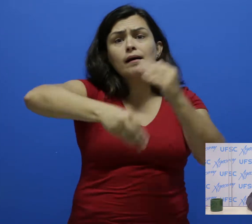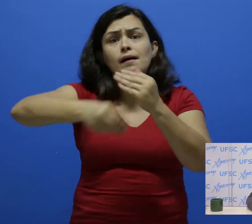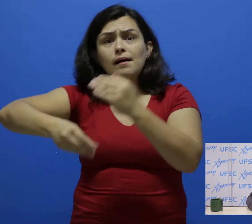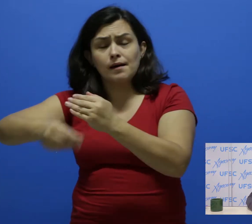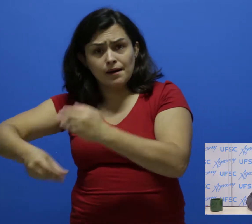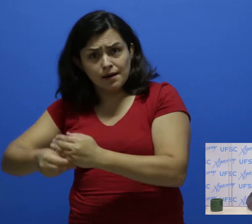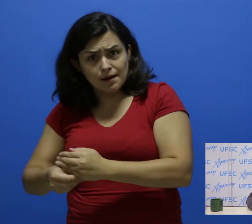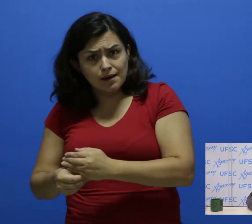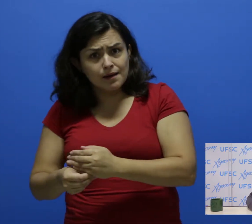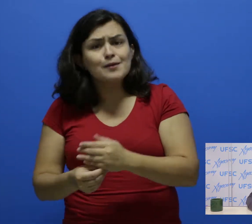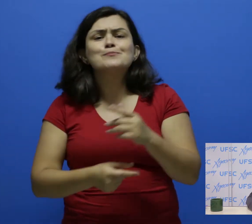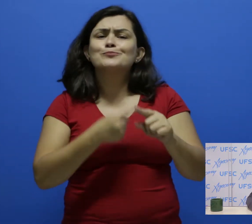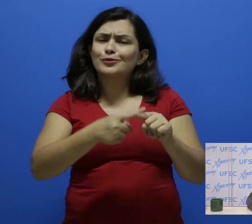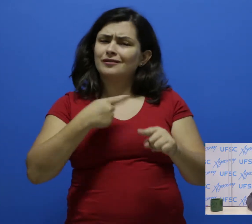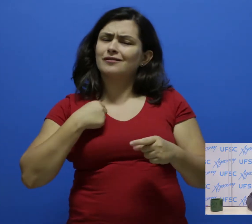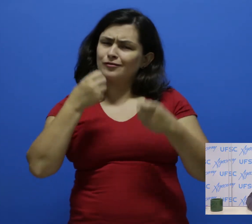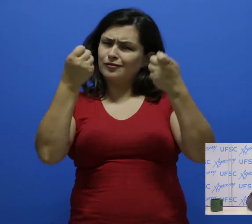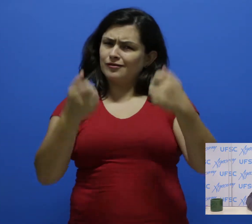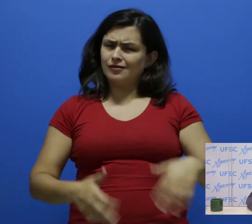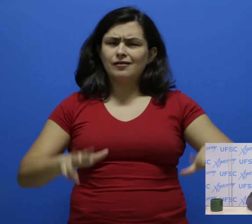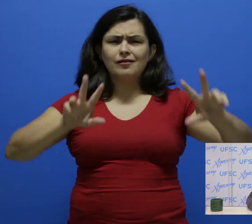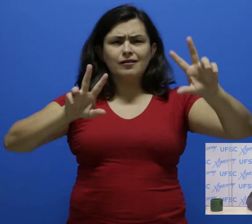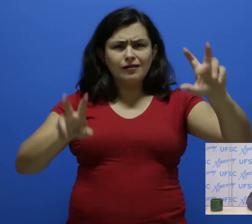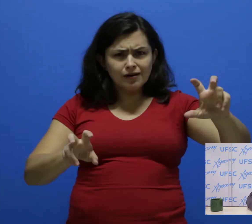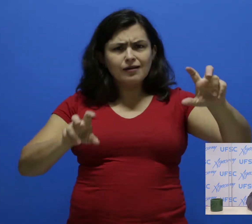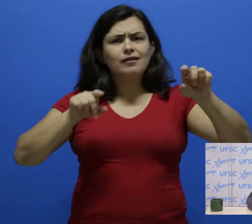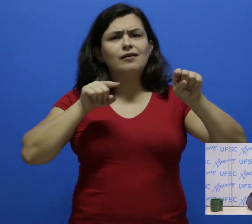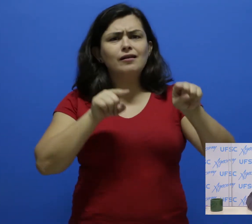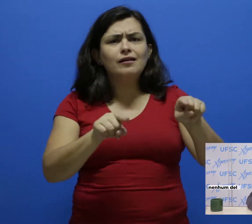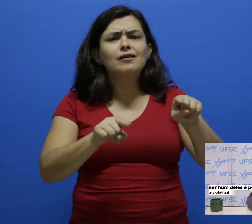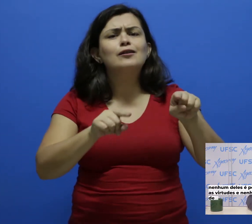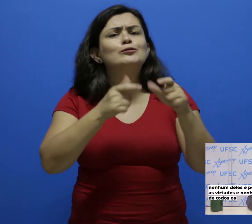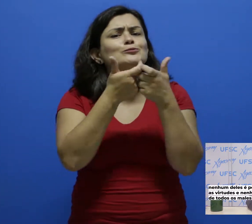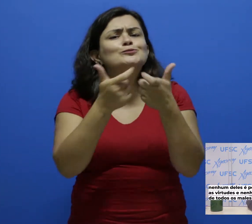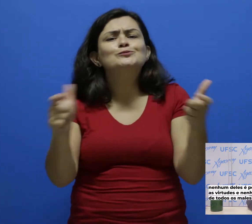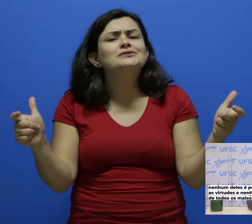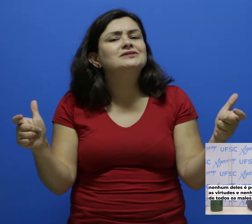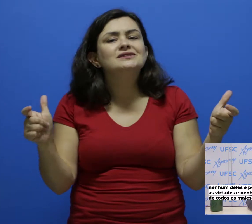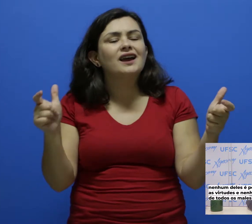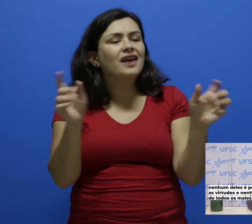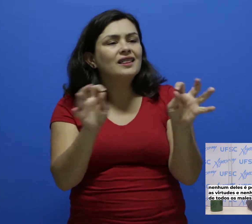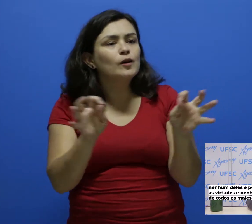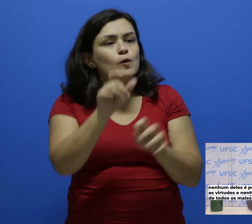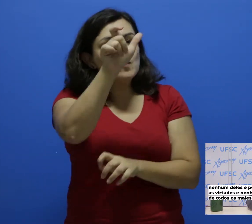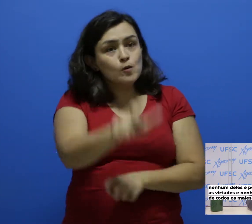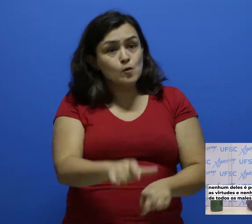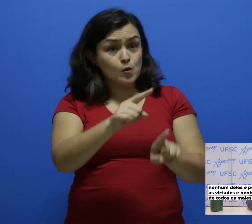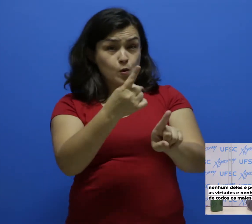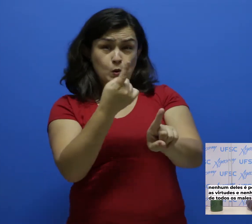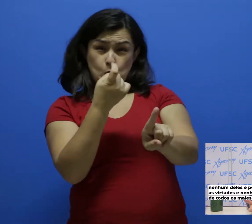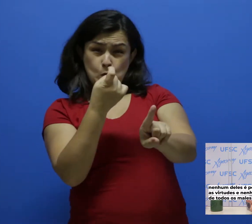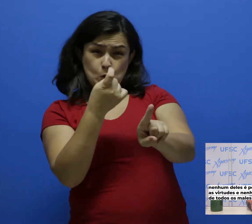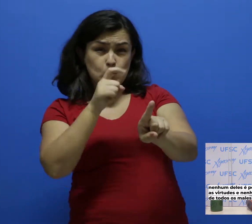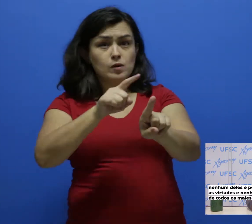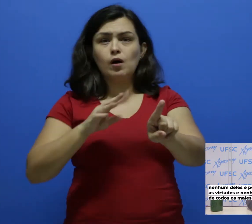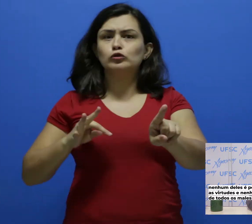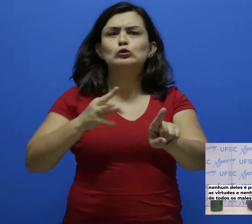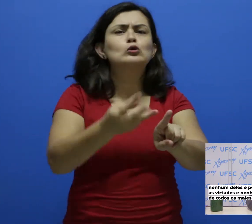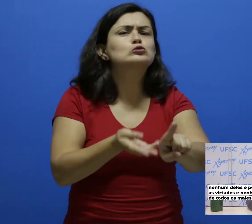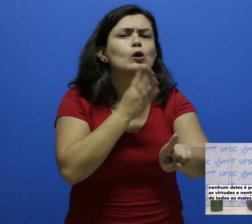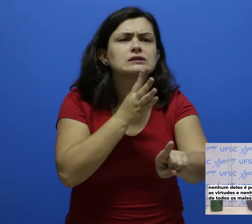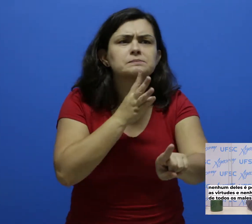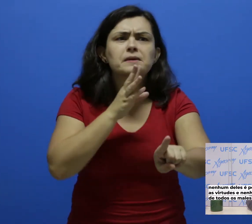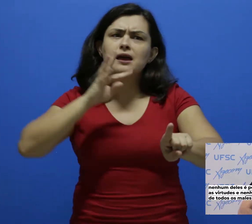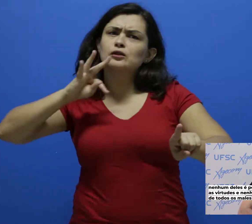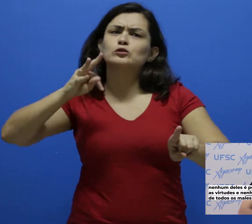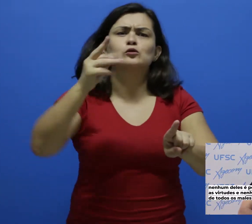deles, para usar a frase de um grande educador brasileiro, nenhum deles é portador de todas as virtudes e nenhum deles portador de todos